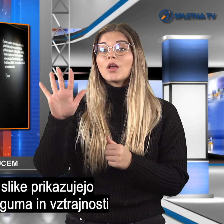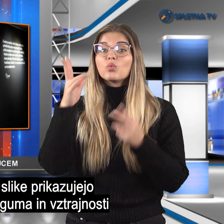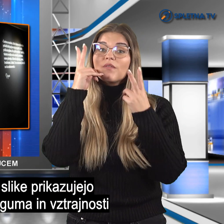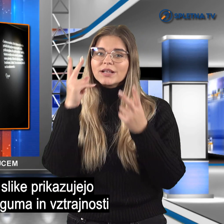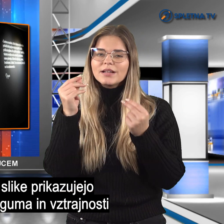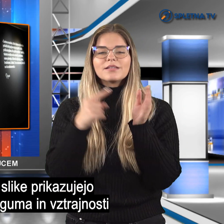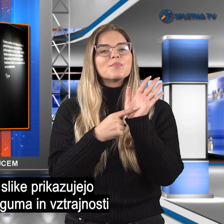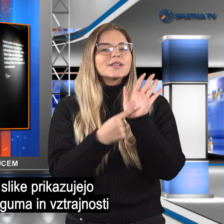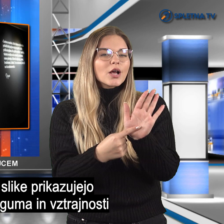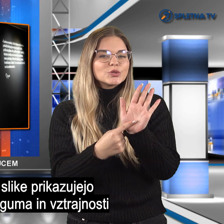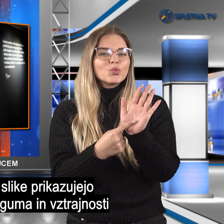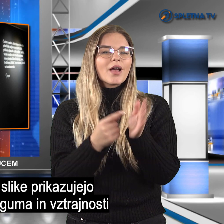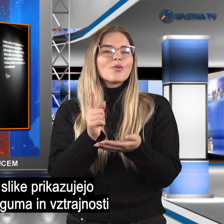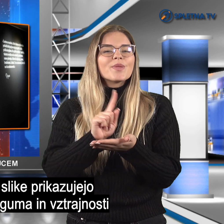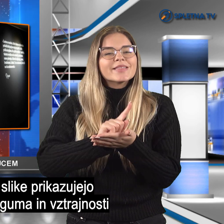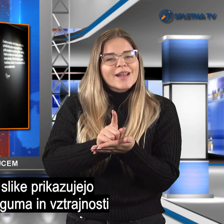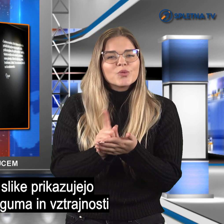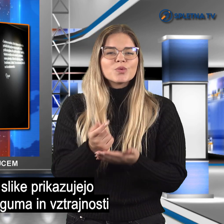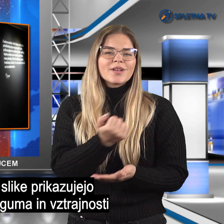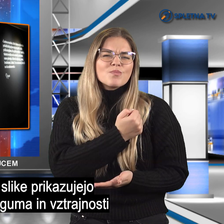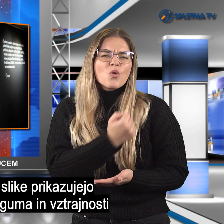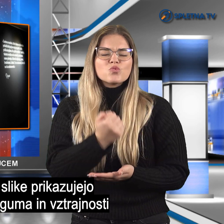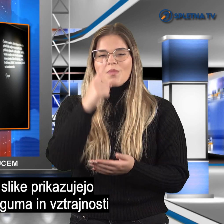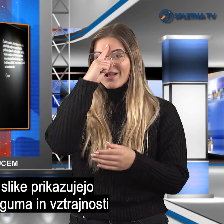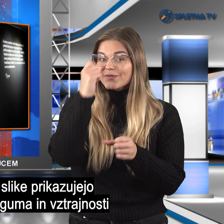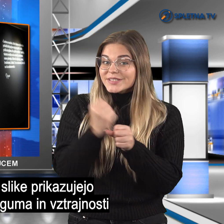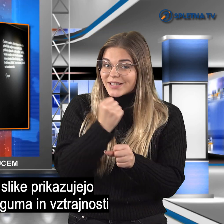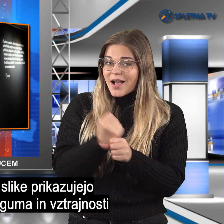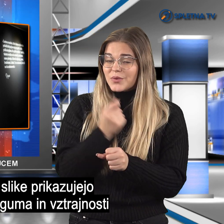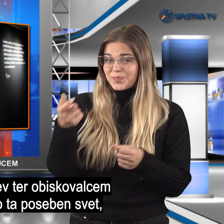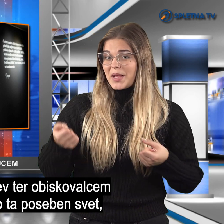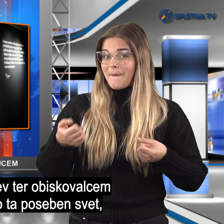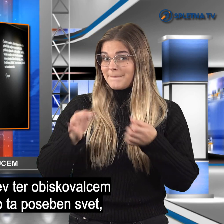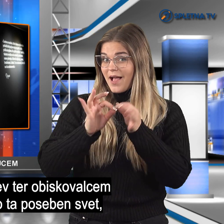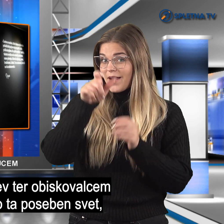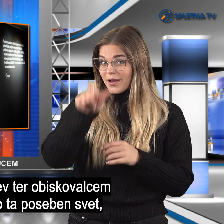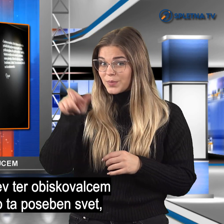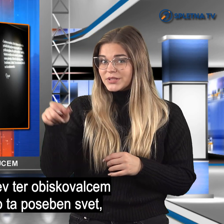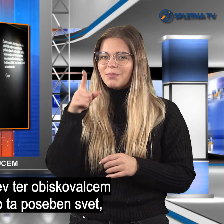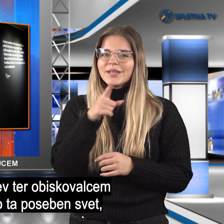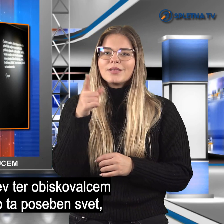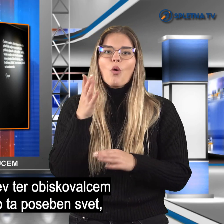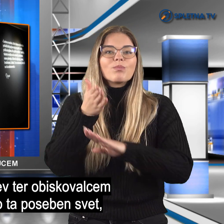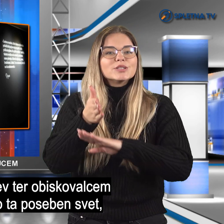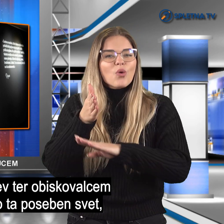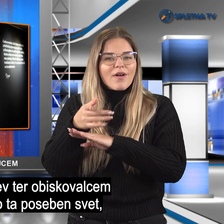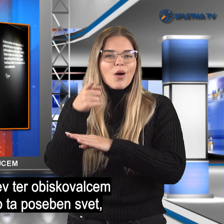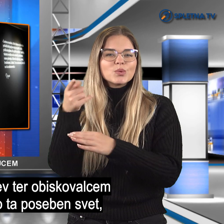Njegove slike prikazujejo trenutke poguma in vztrajnosti paralimpijcev ter obiskovalcem približujejo ta poseben